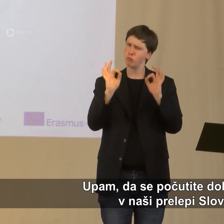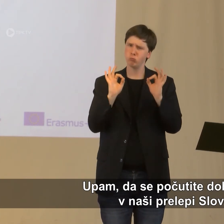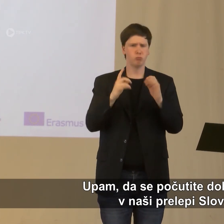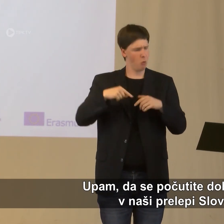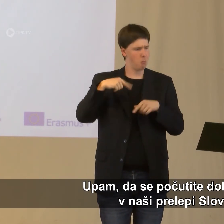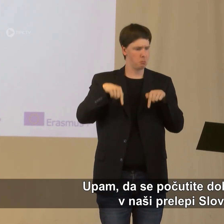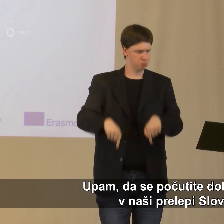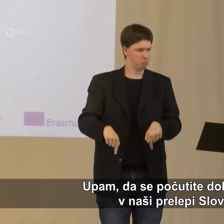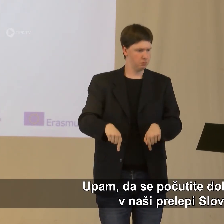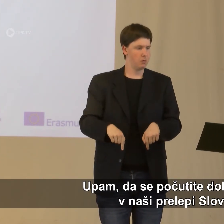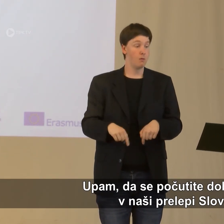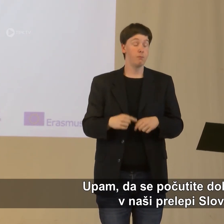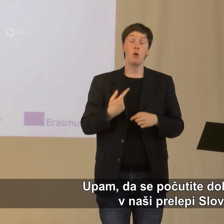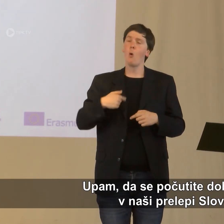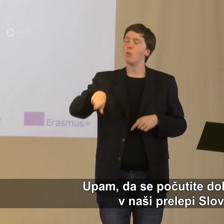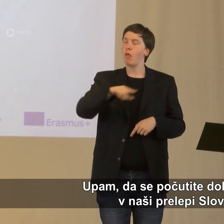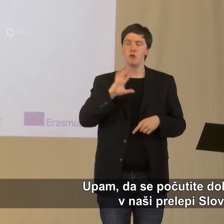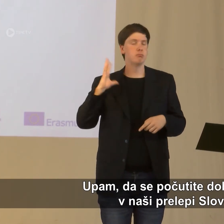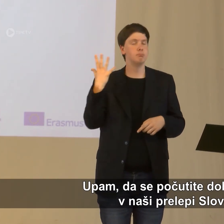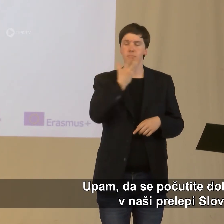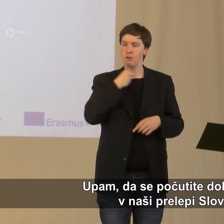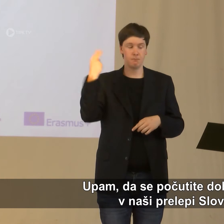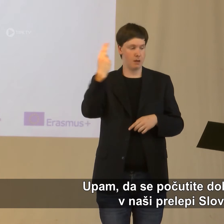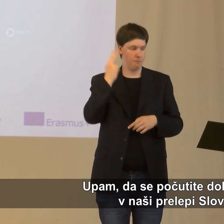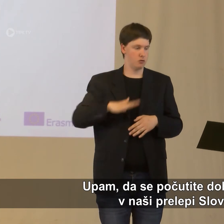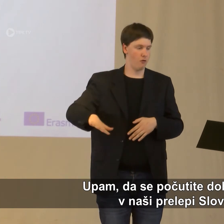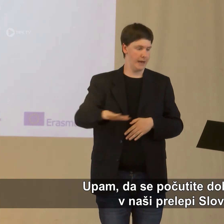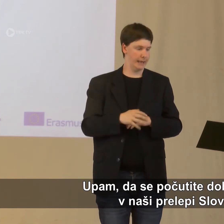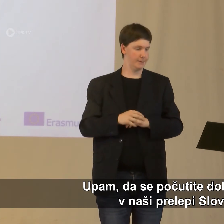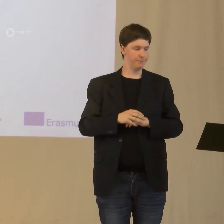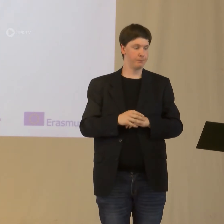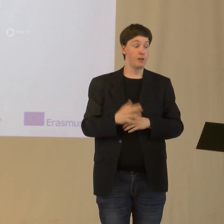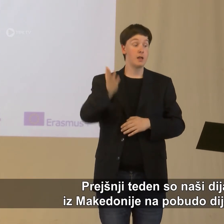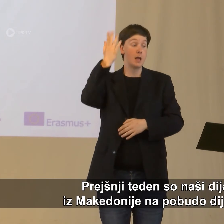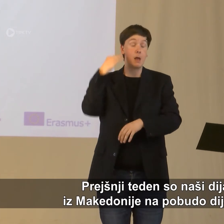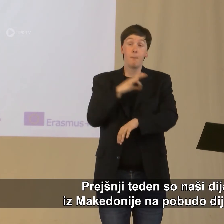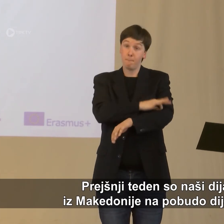Upam, da se počutite dobro pri nas, v naši prelepi Sloveniji.